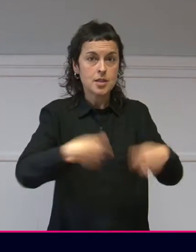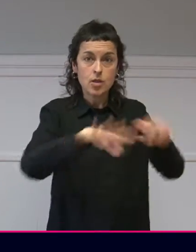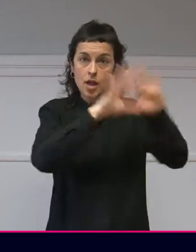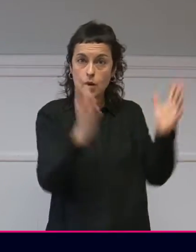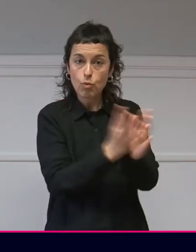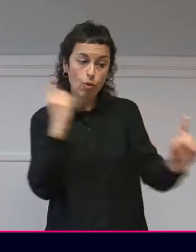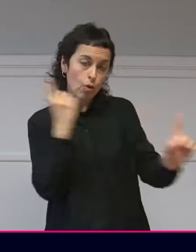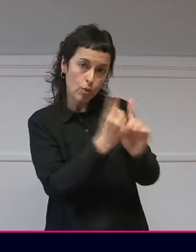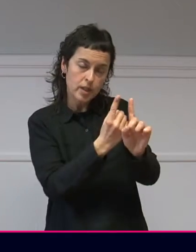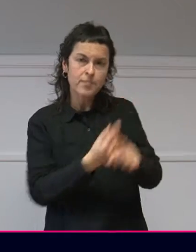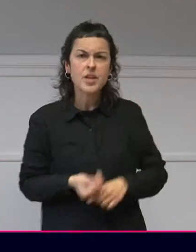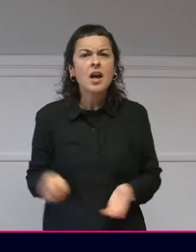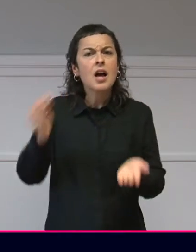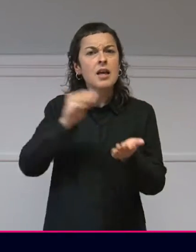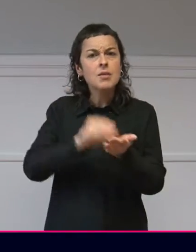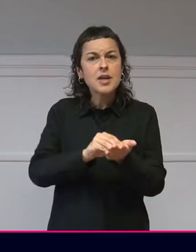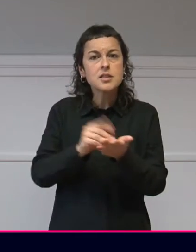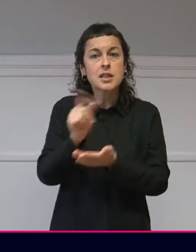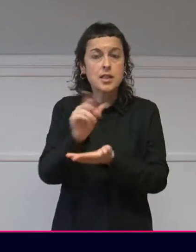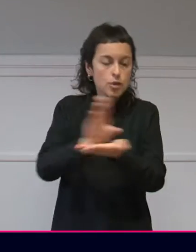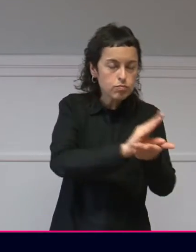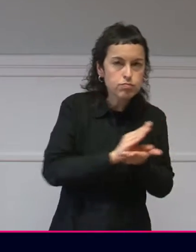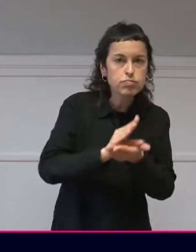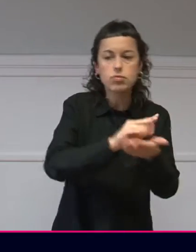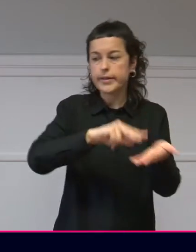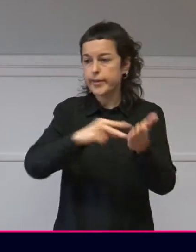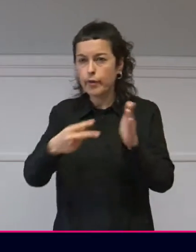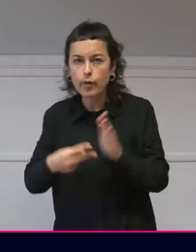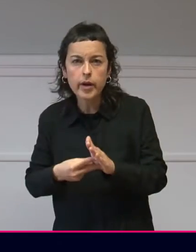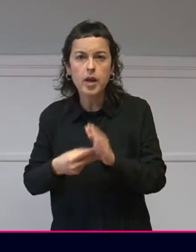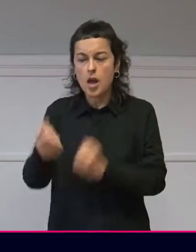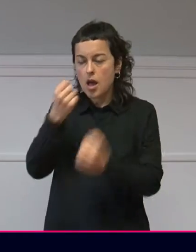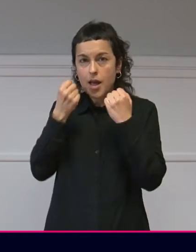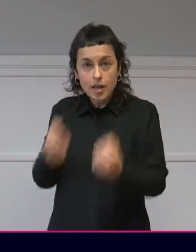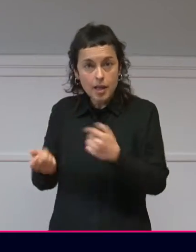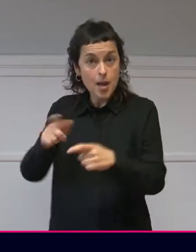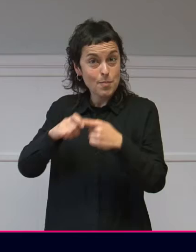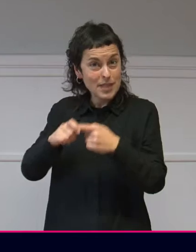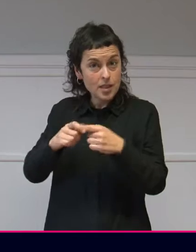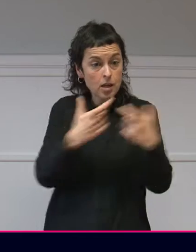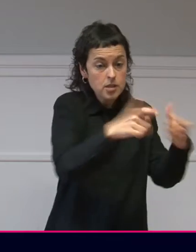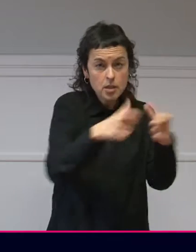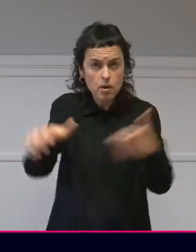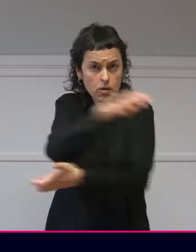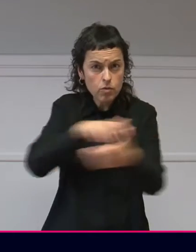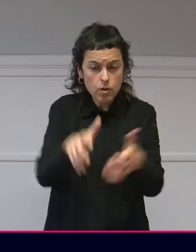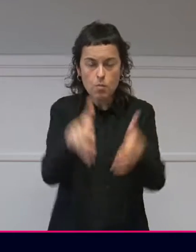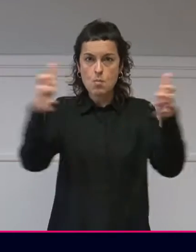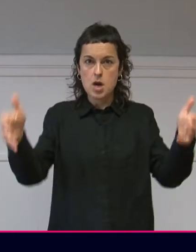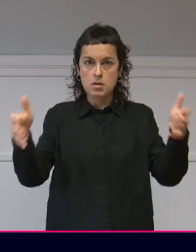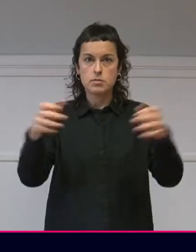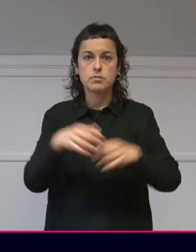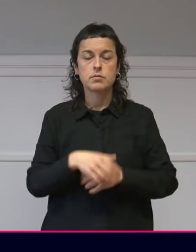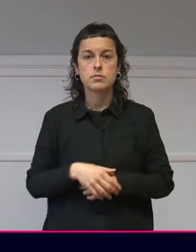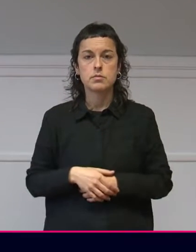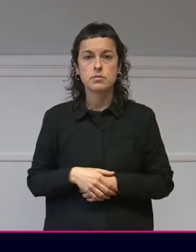da. Naiz eta arlo askotako borrokak goraka doazen, hala nola finantzen, teknologiaren eta energia zein baliabideen